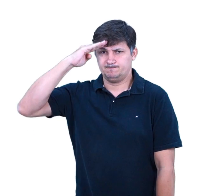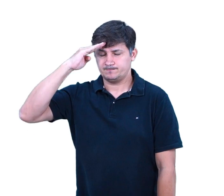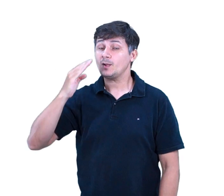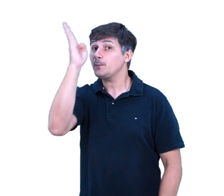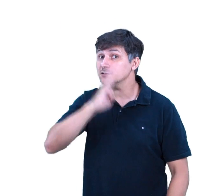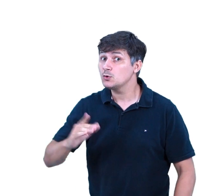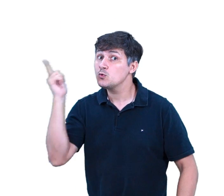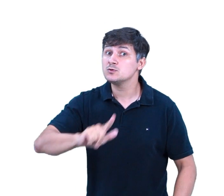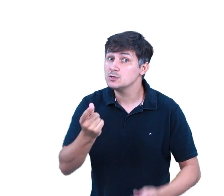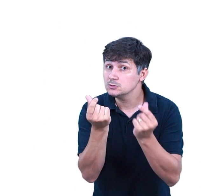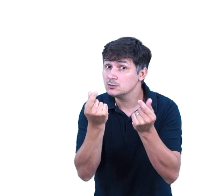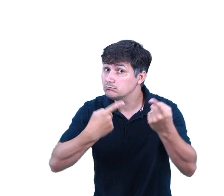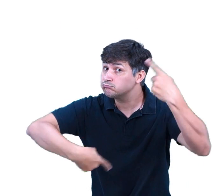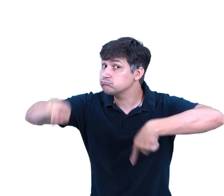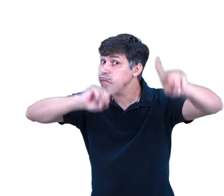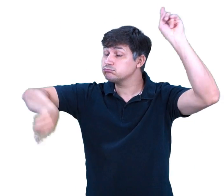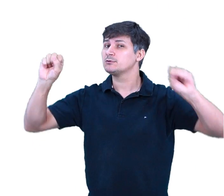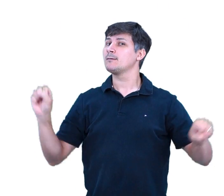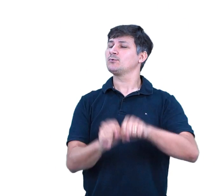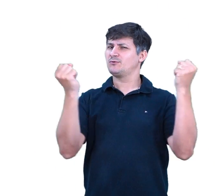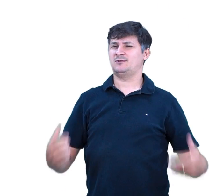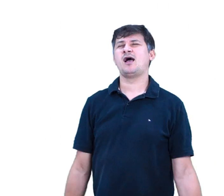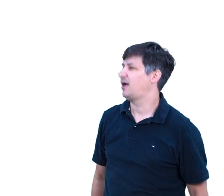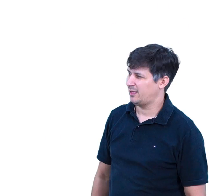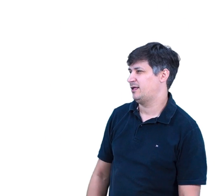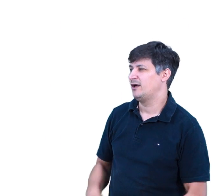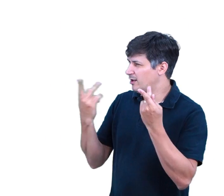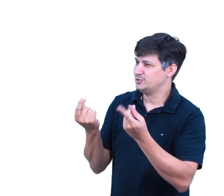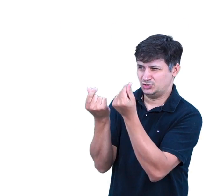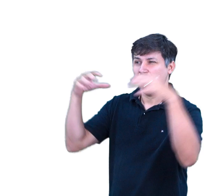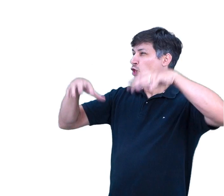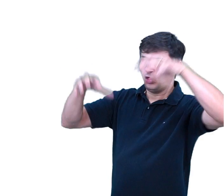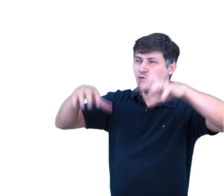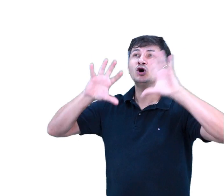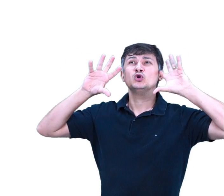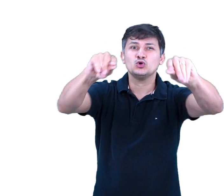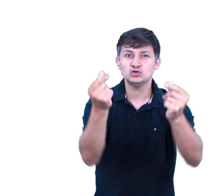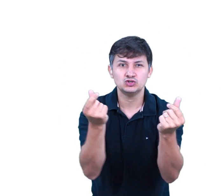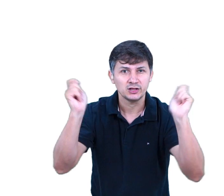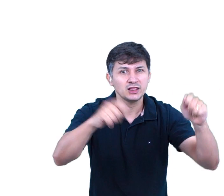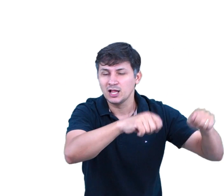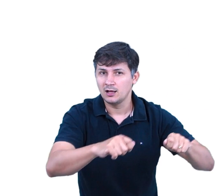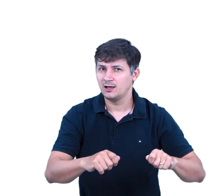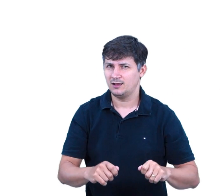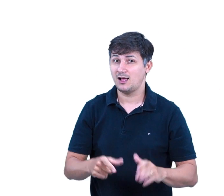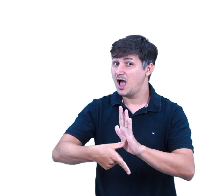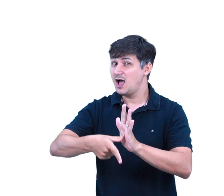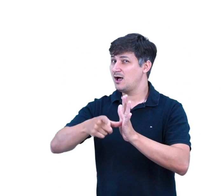o chamado milagre econômico. Ah, professor, você está dizendo que choveu dinheiro para todo mundo, então?